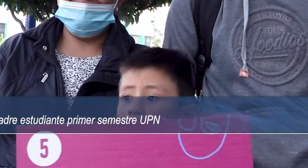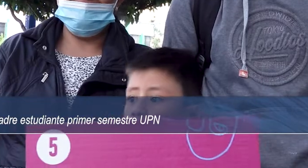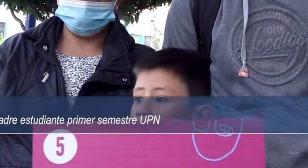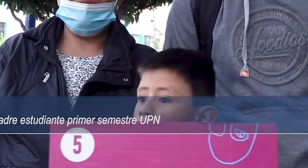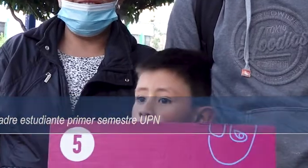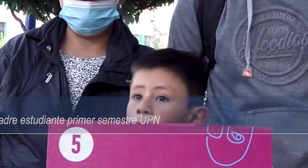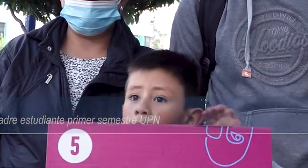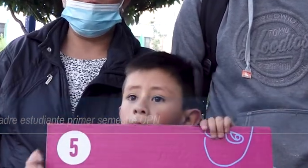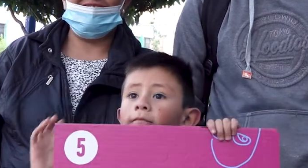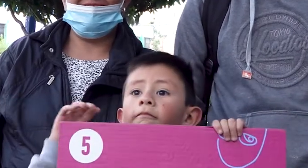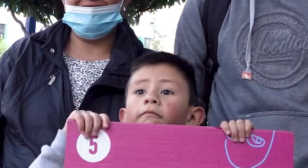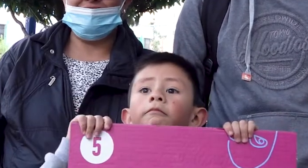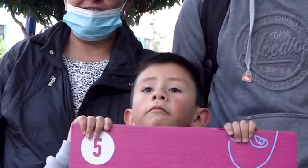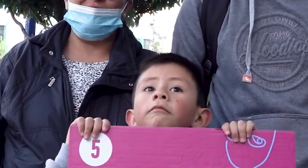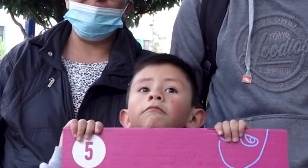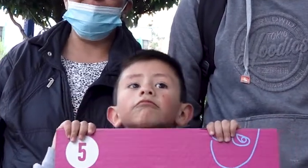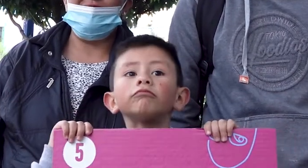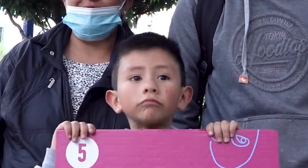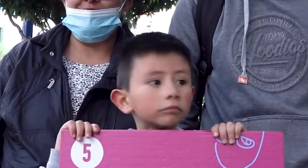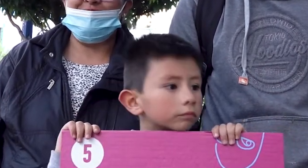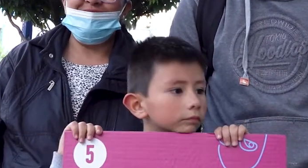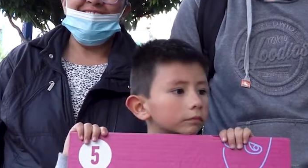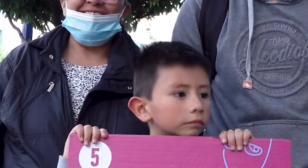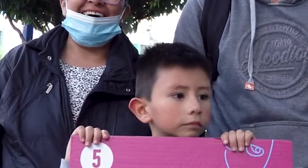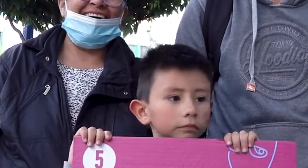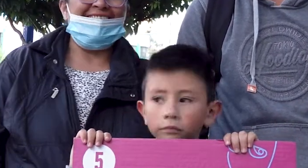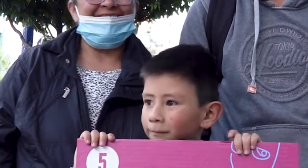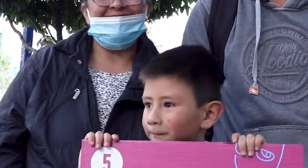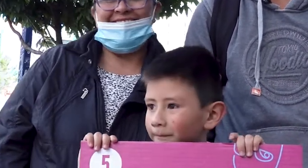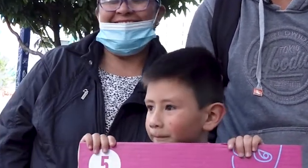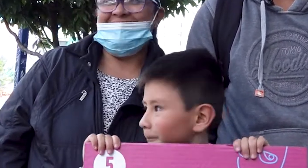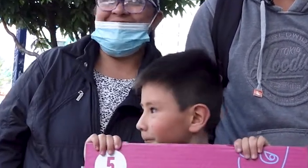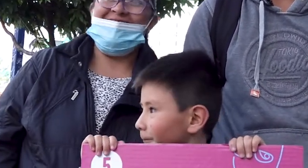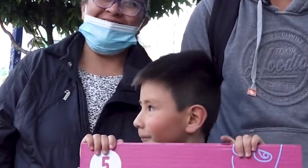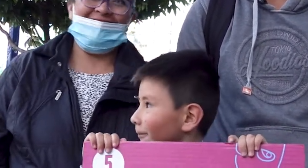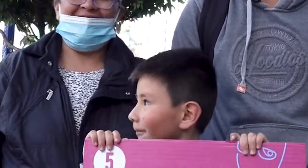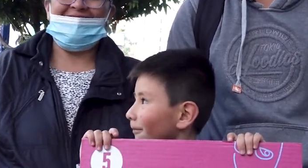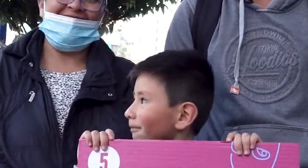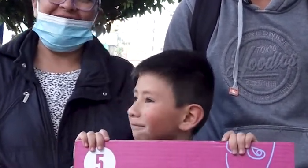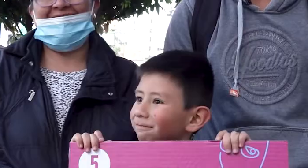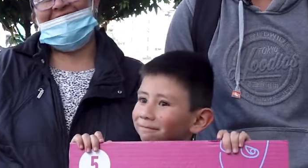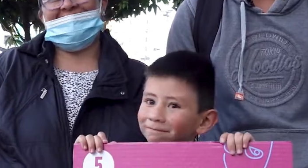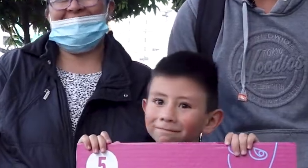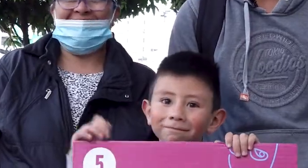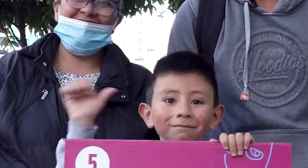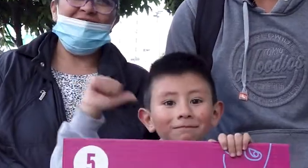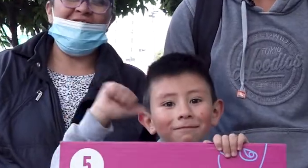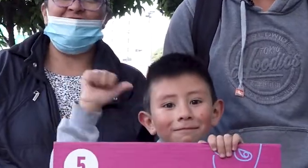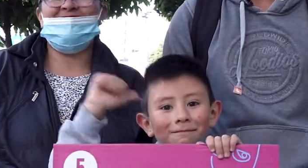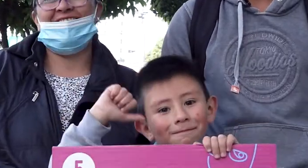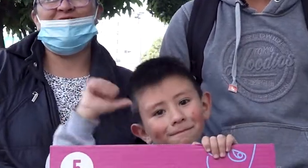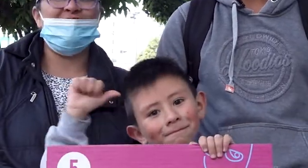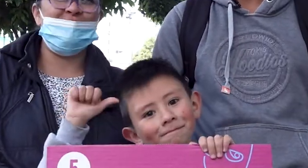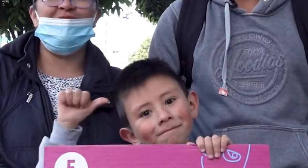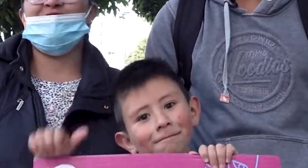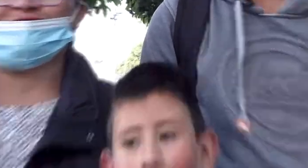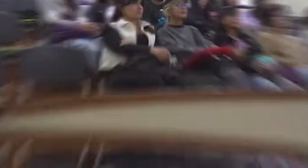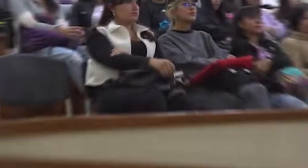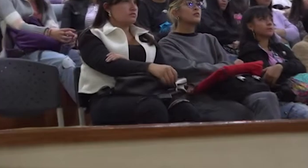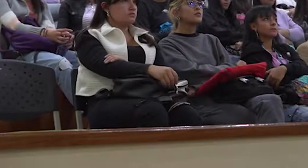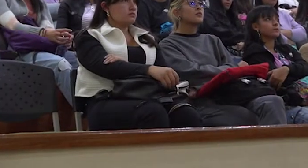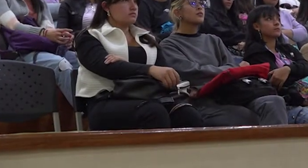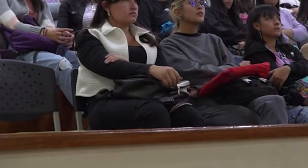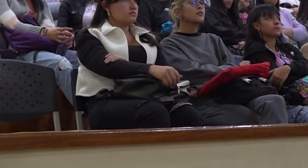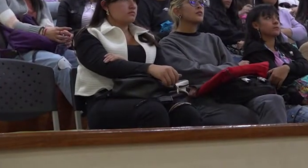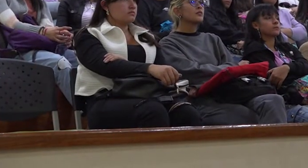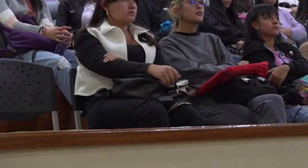preescolar. Entonces fue como un sueño que ahí está llevando ahí adelante. Entonces creo que es una victoria